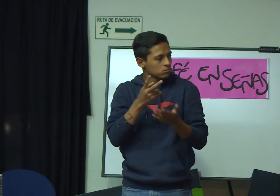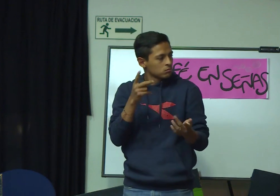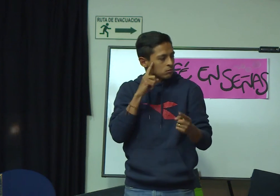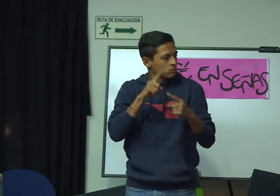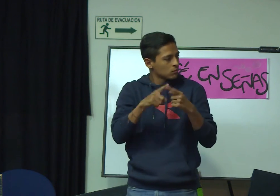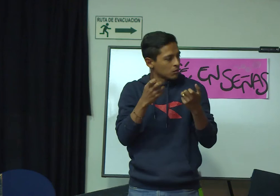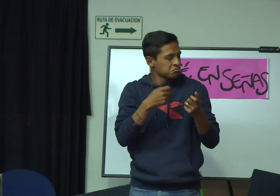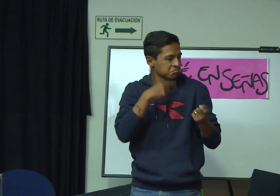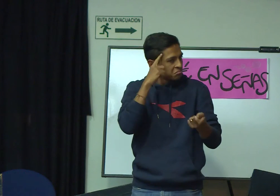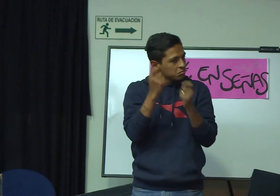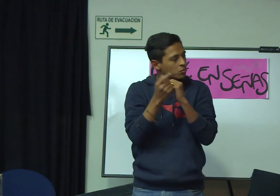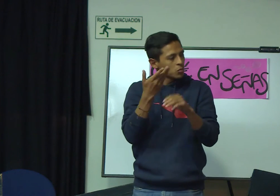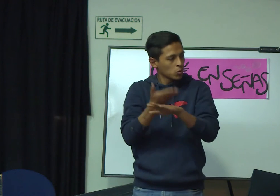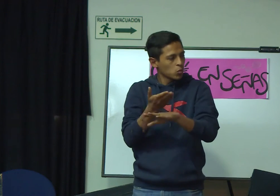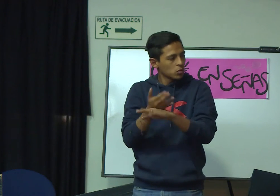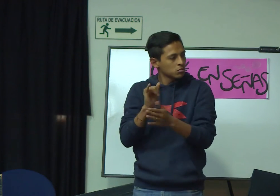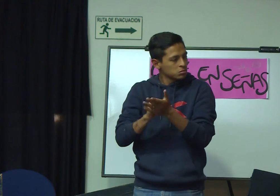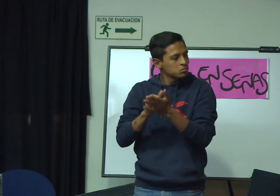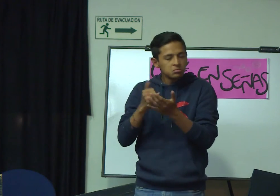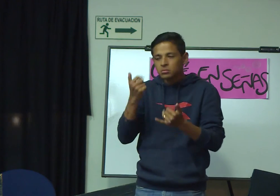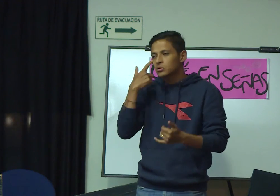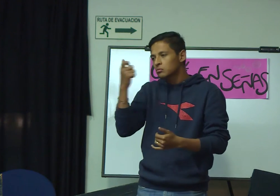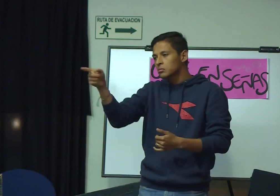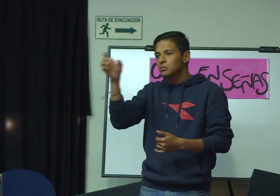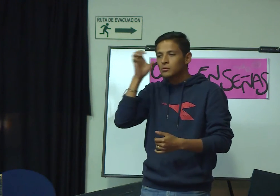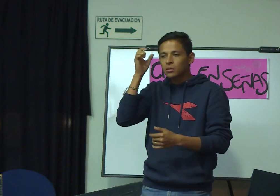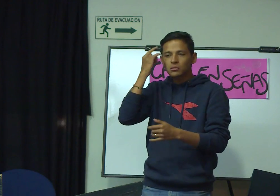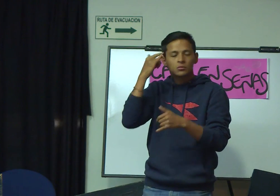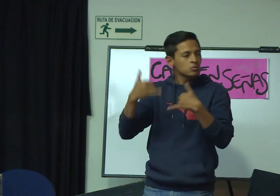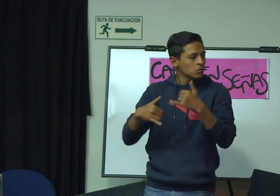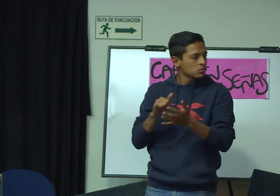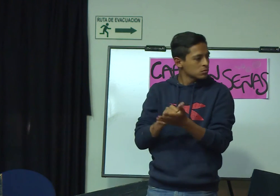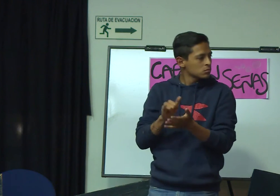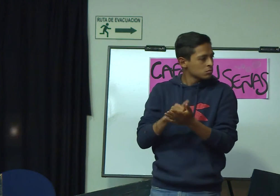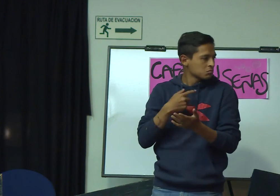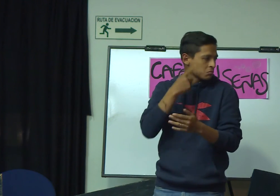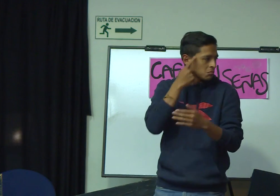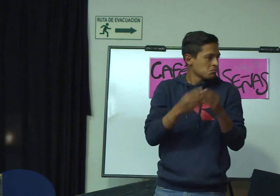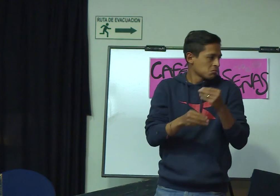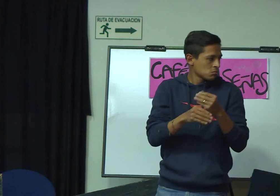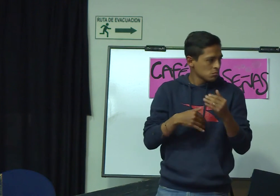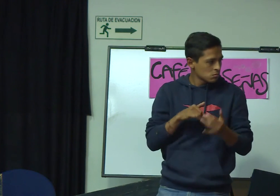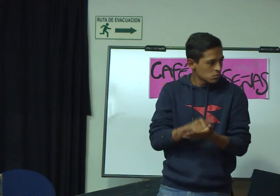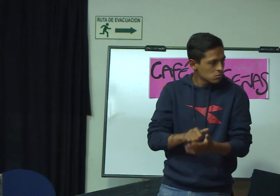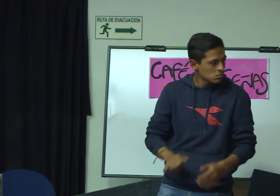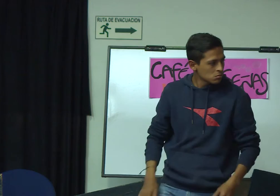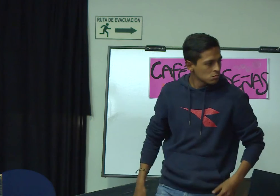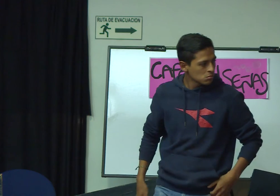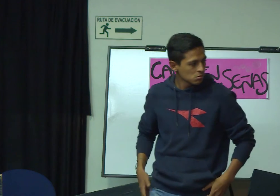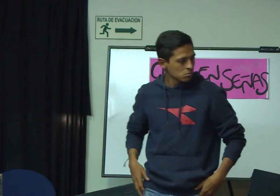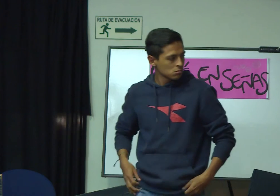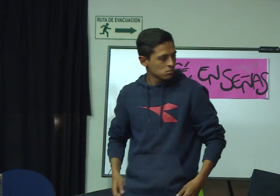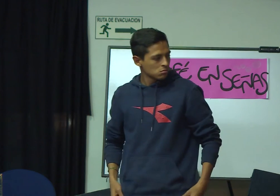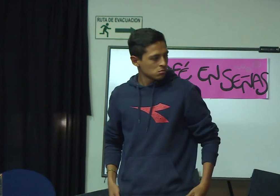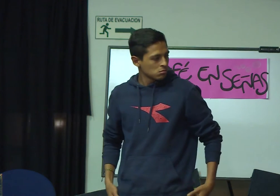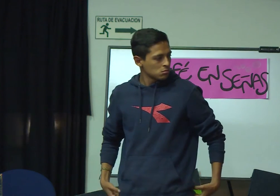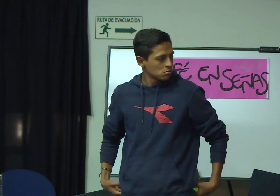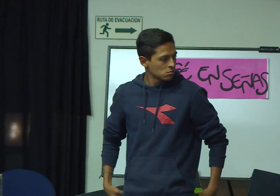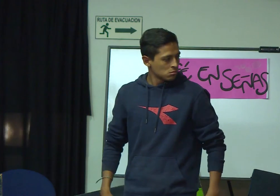Debemos lo académico poderlo dar acorde a las edades de nuestros estudiantes. Pensaría que eso